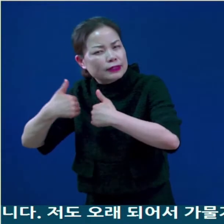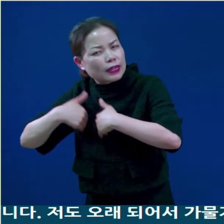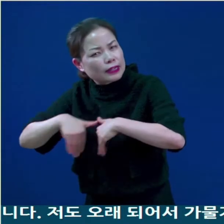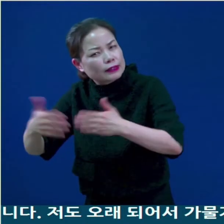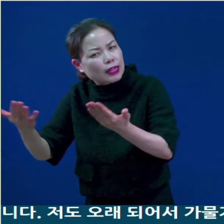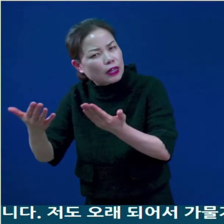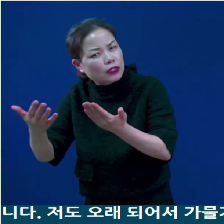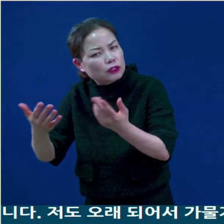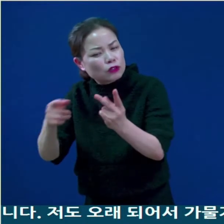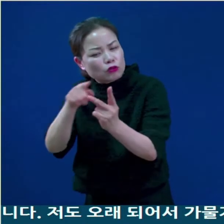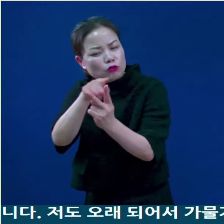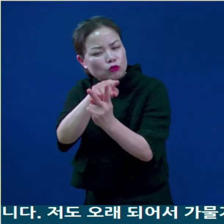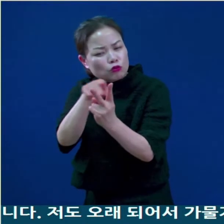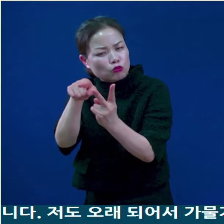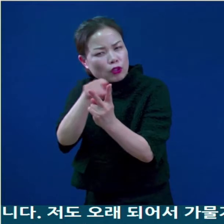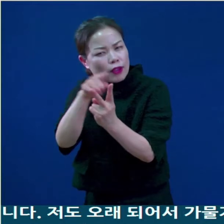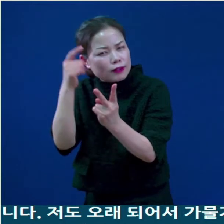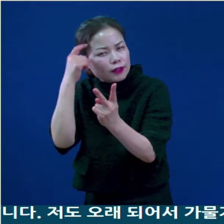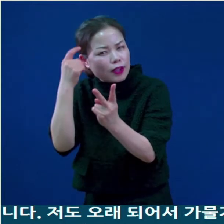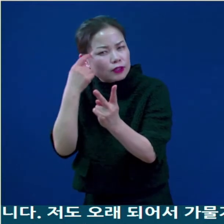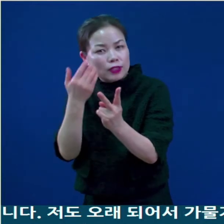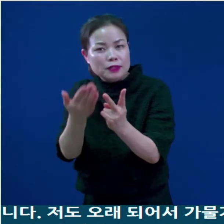사건 한 2개만 생각해 보실 수 있어요?